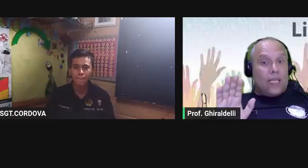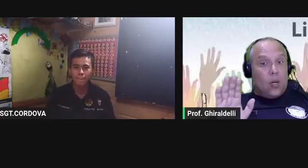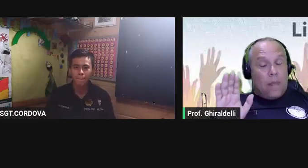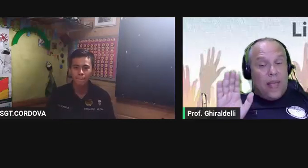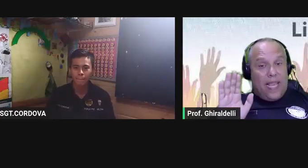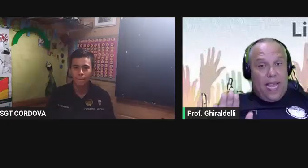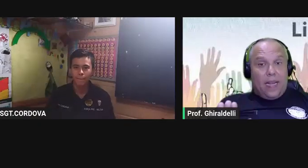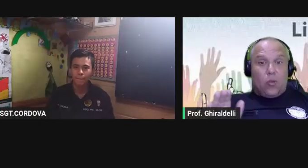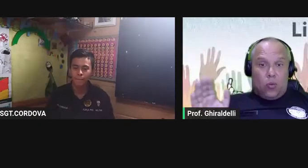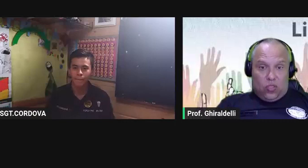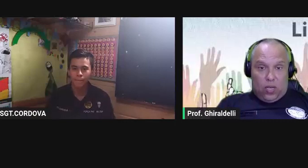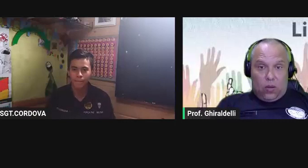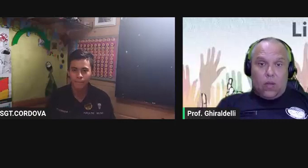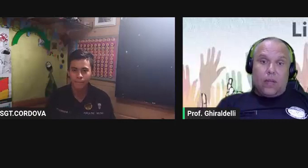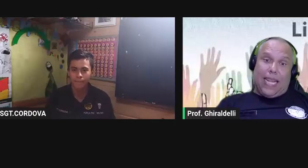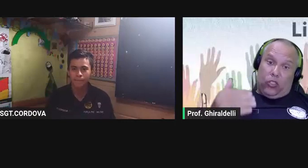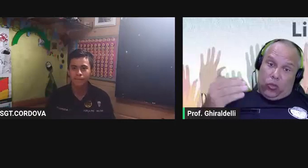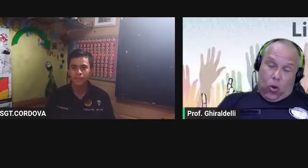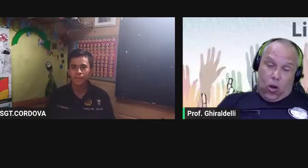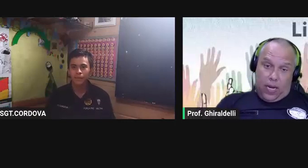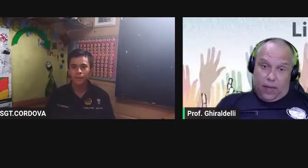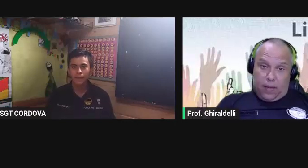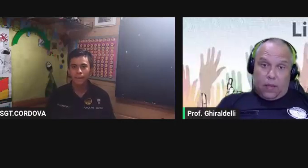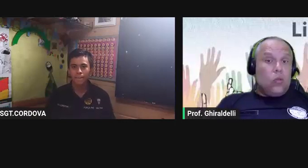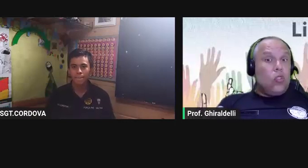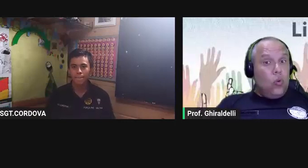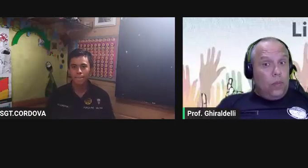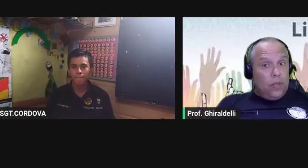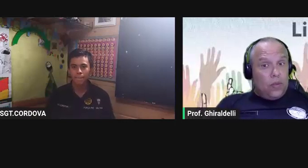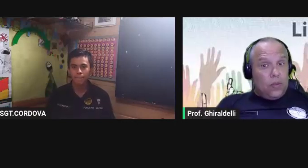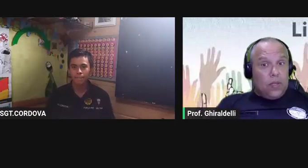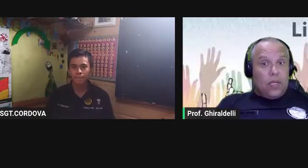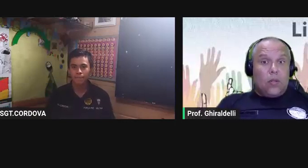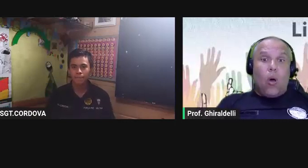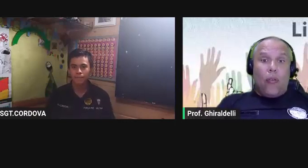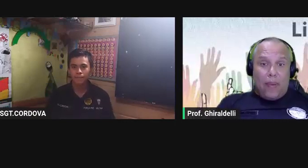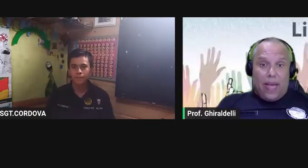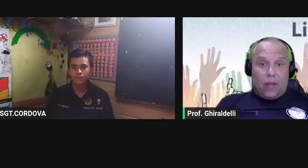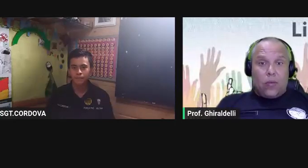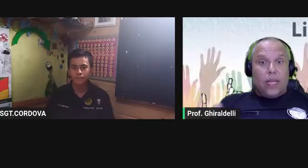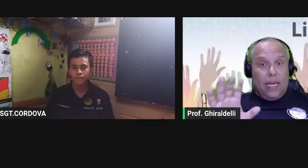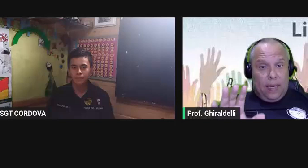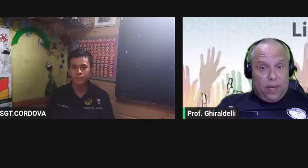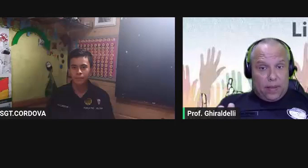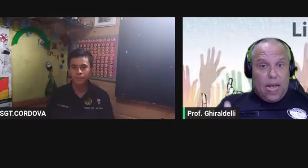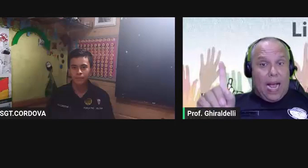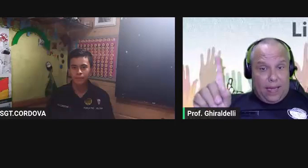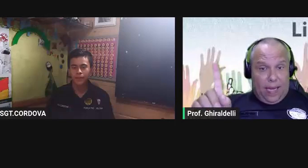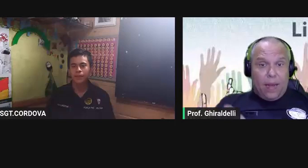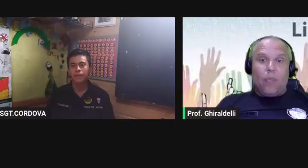uma pequena introdução da história, dos números e do alfabeto em Libras. Aqui,